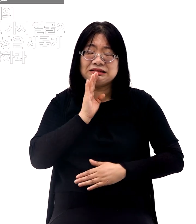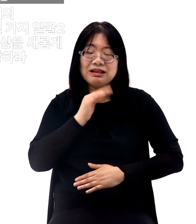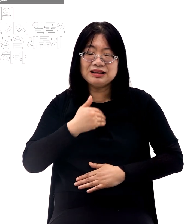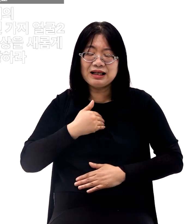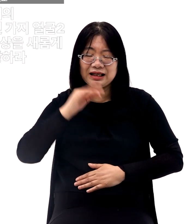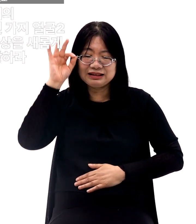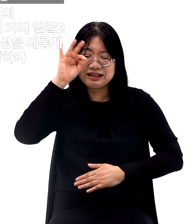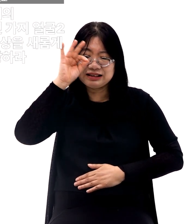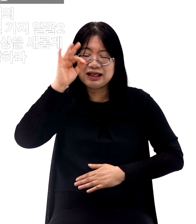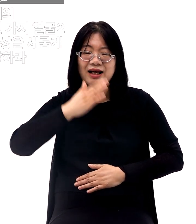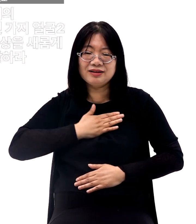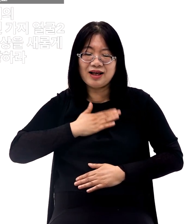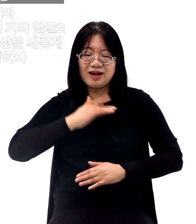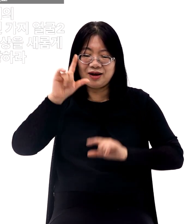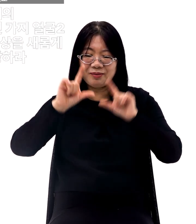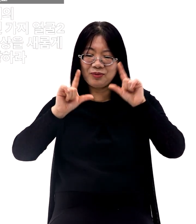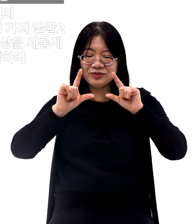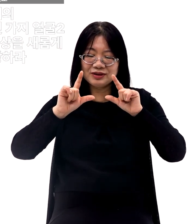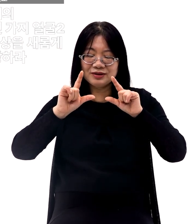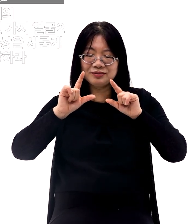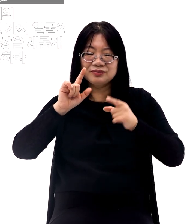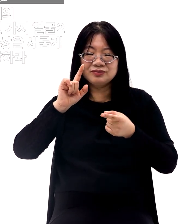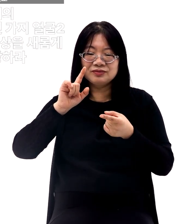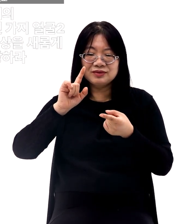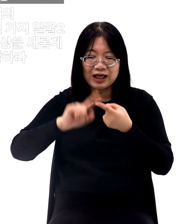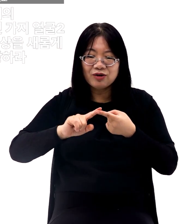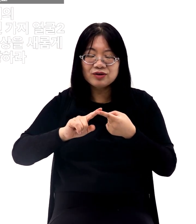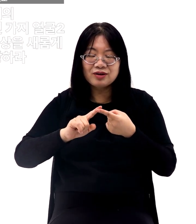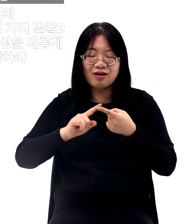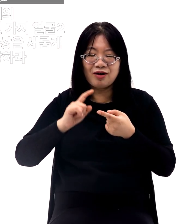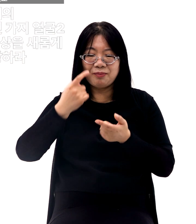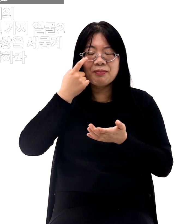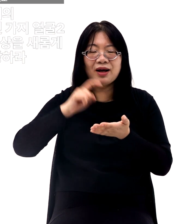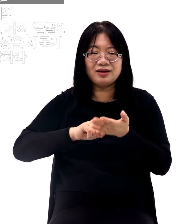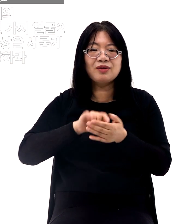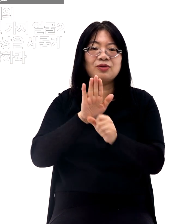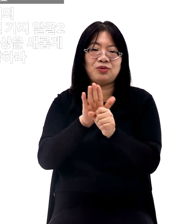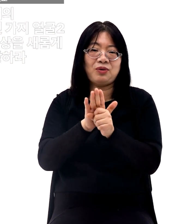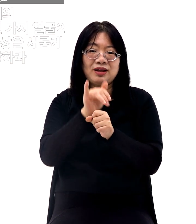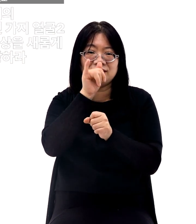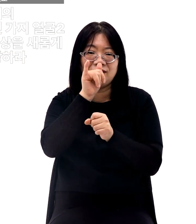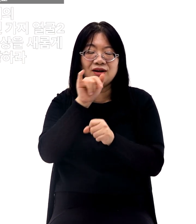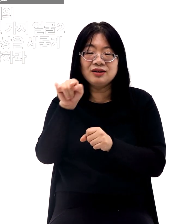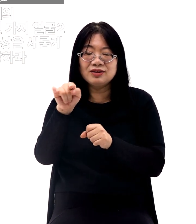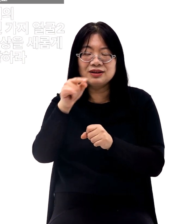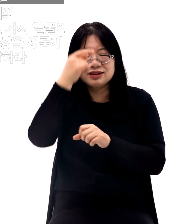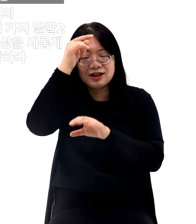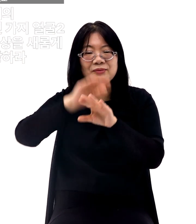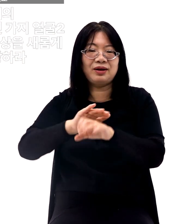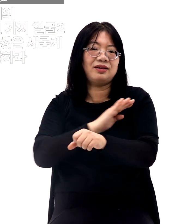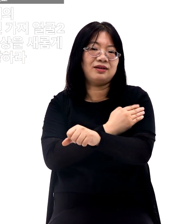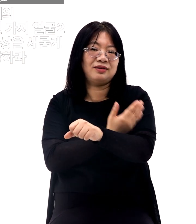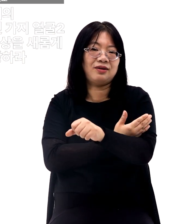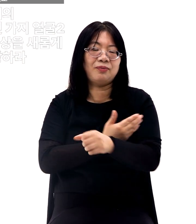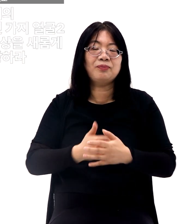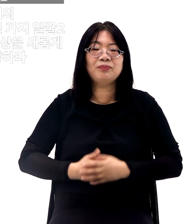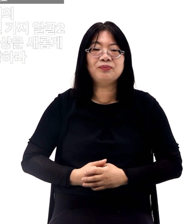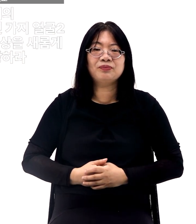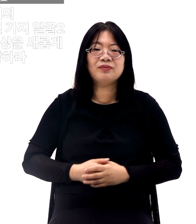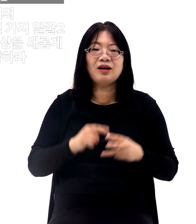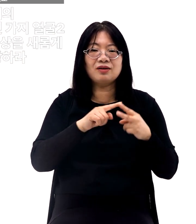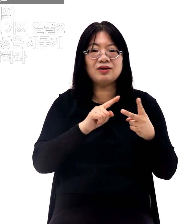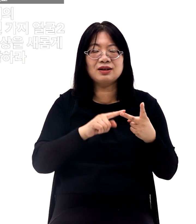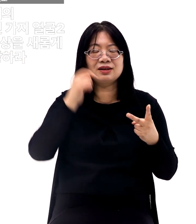될 얼굴을 드러내주는 겁니다. 이것이 예배의 능력이에요. 믿습니까? 오늘 두